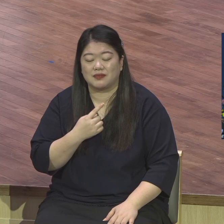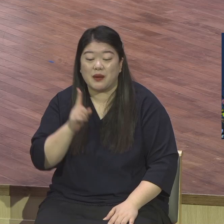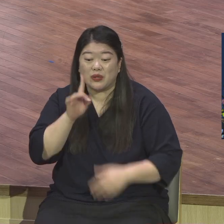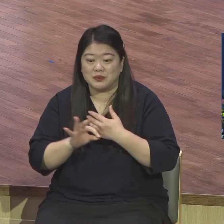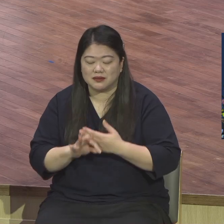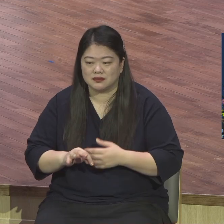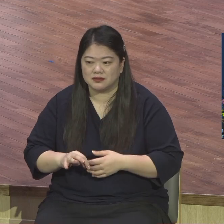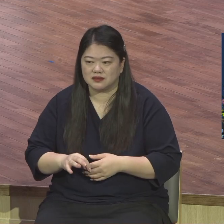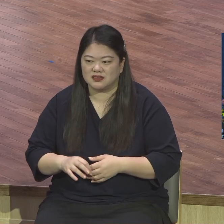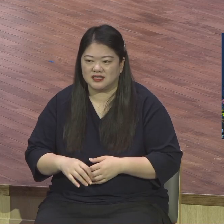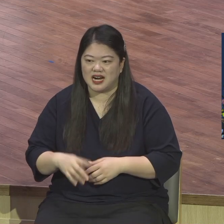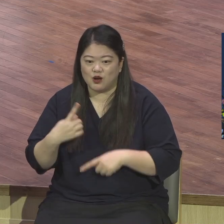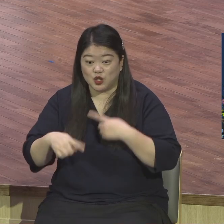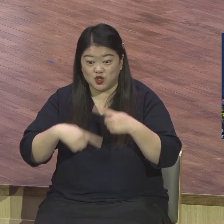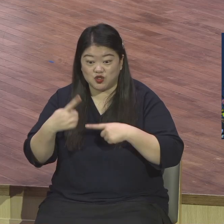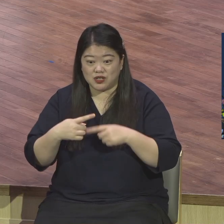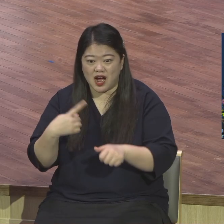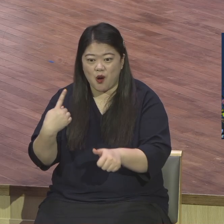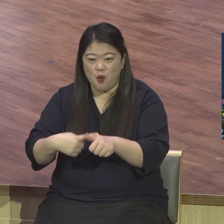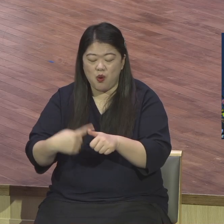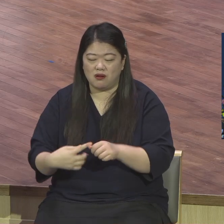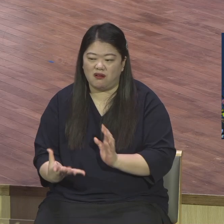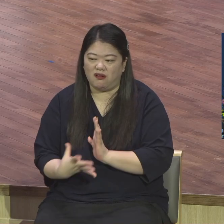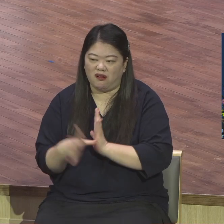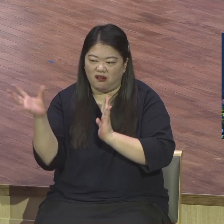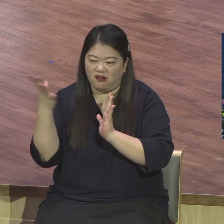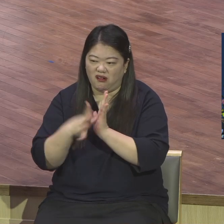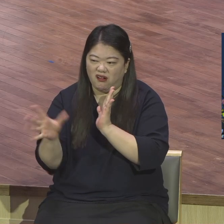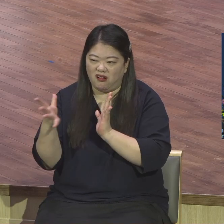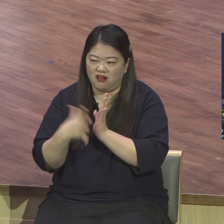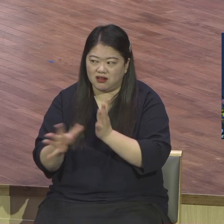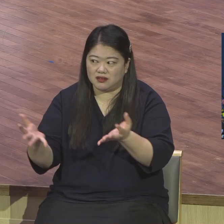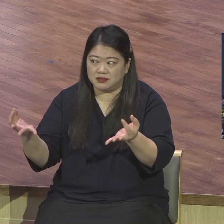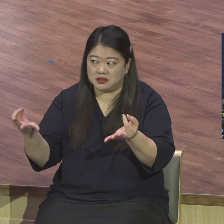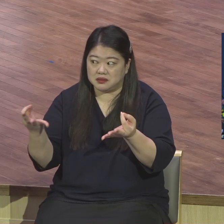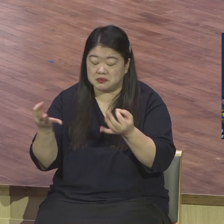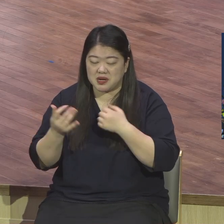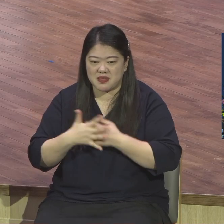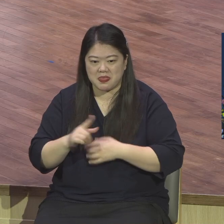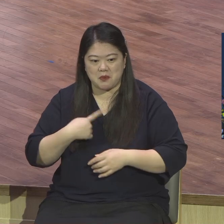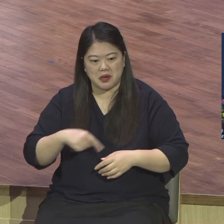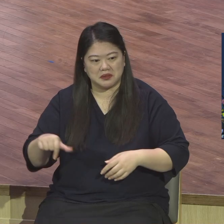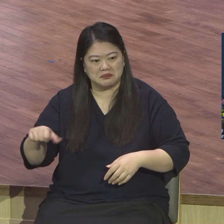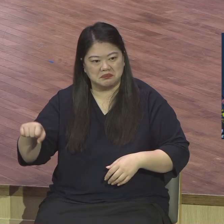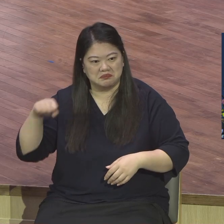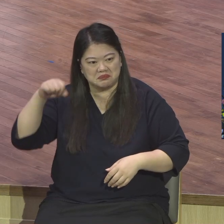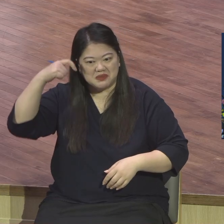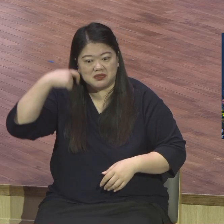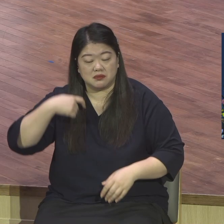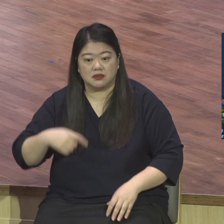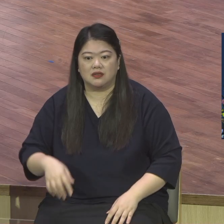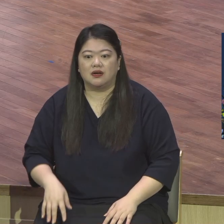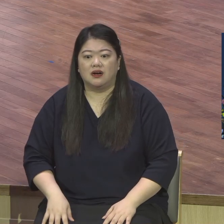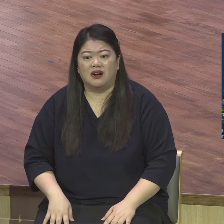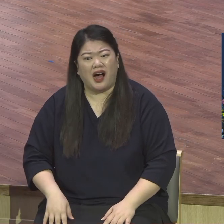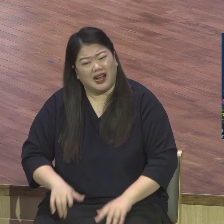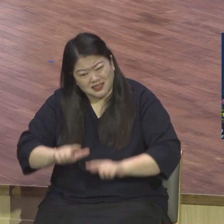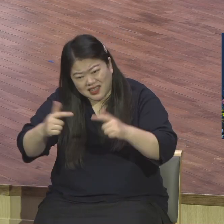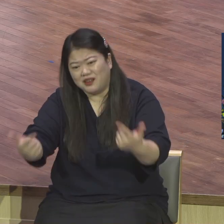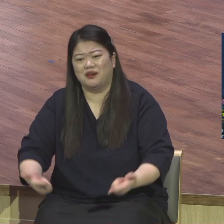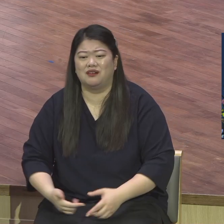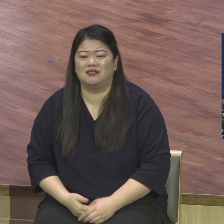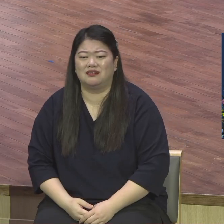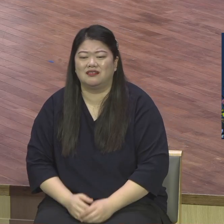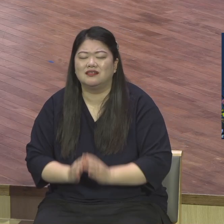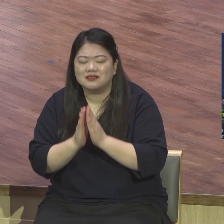보여. 그러면서 계속 부정지 사람. 이런 사람은 망합니다. 같이 이마 맞대가 같이 있으면 같이